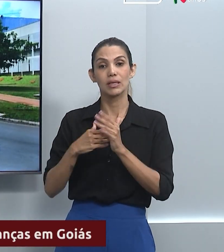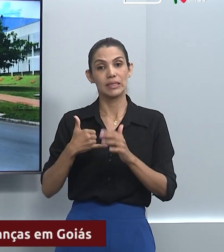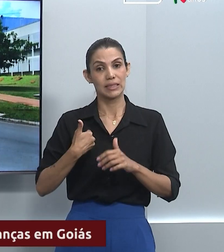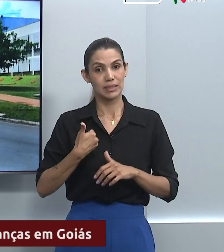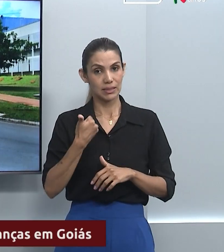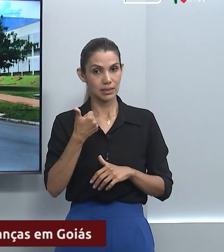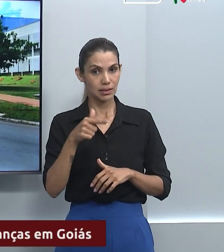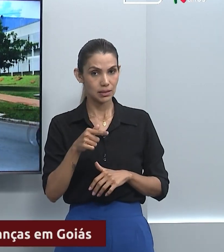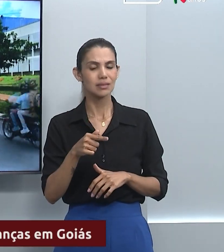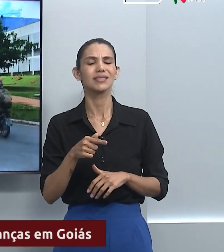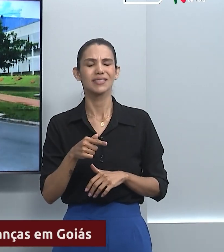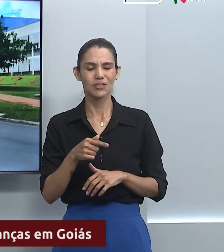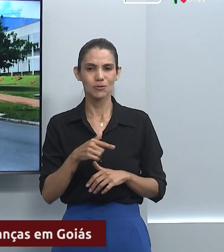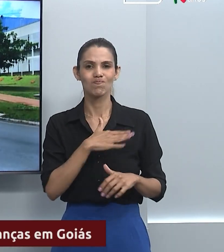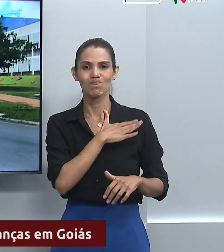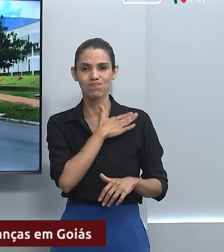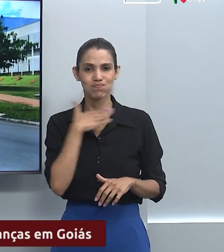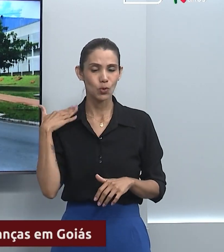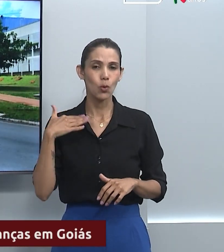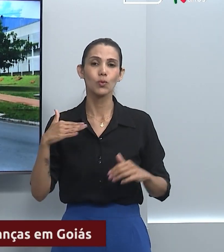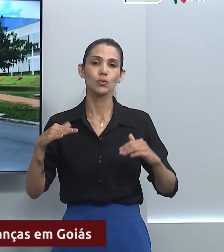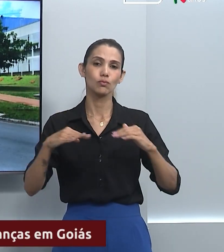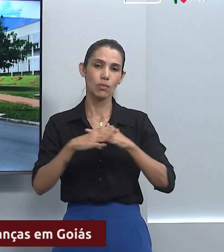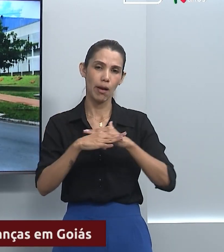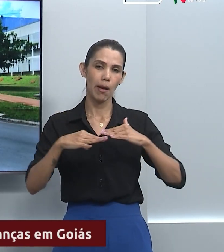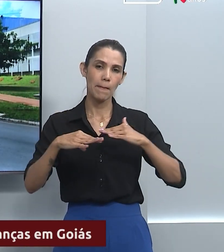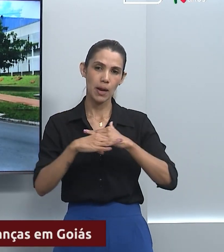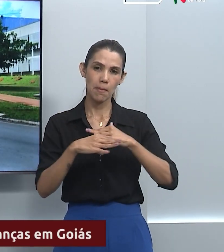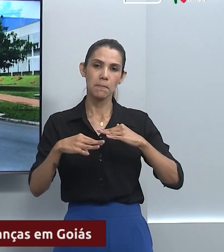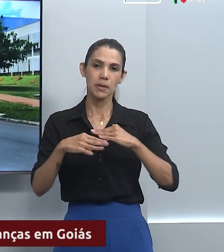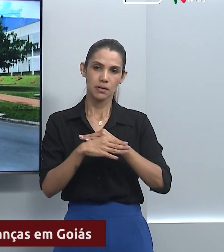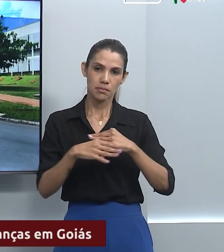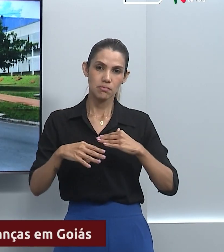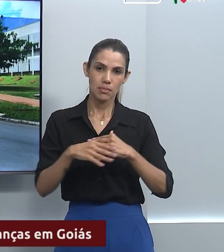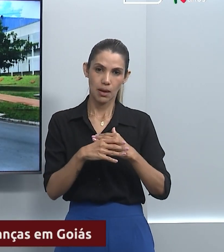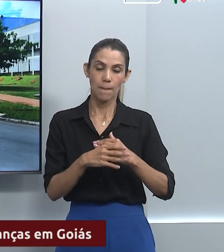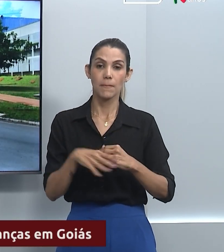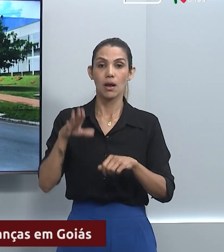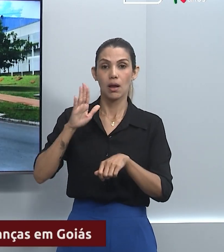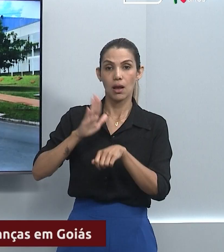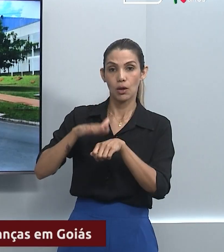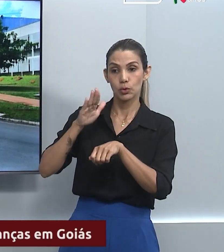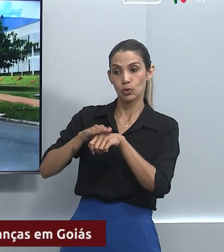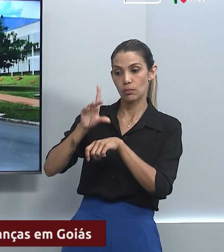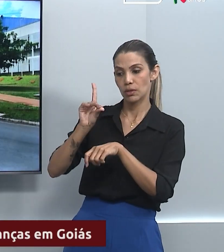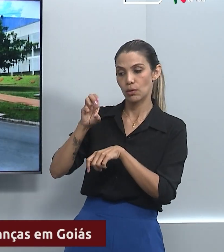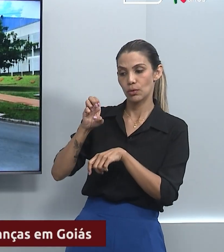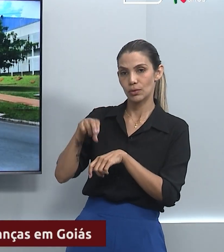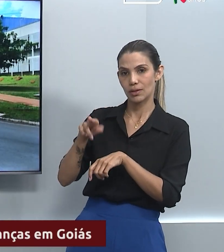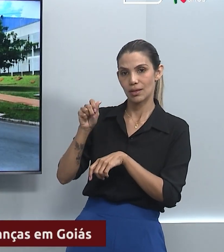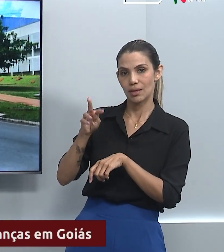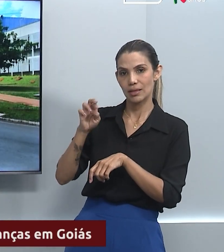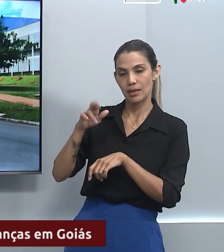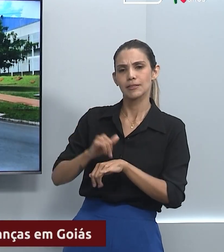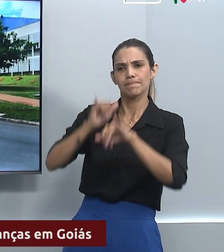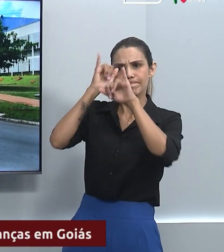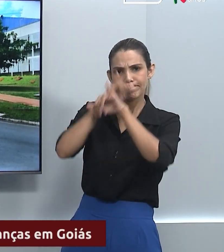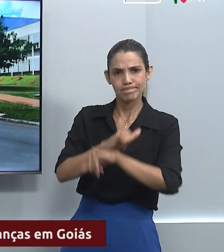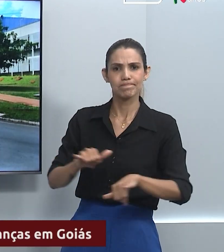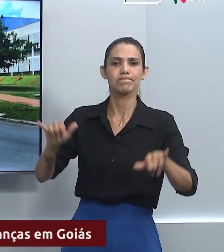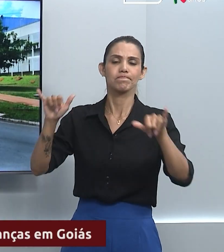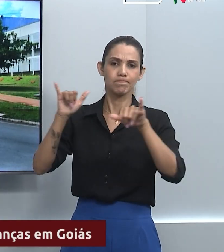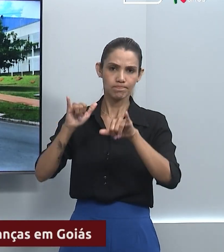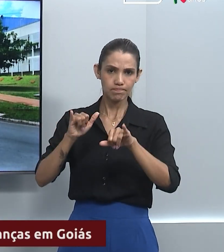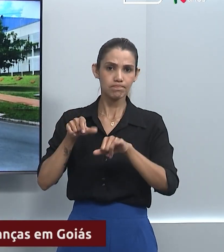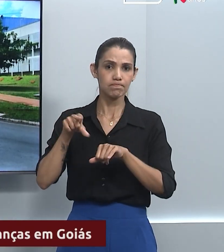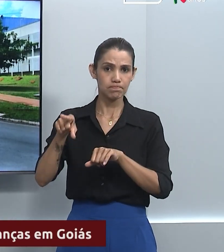17 anos morrem no trânsito. Os números foram divulgados pelo DENATRAN, que é o Departamento Nacional de